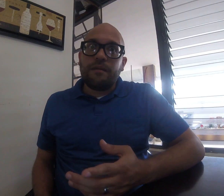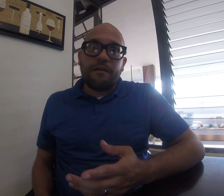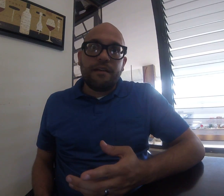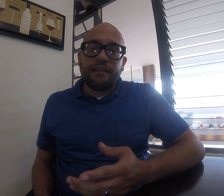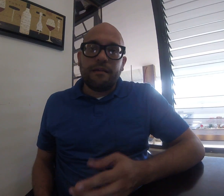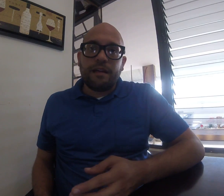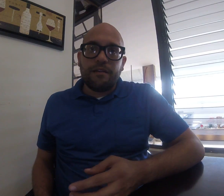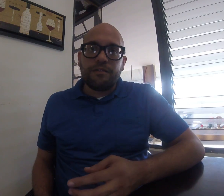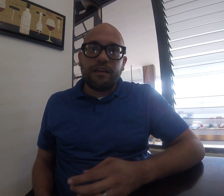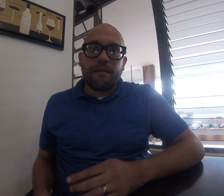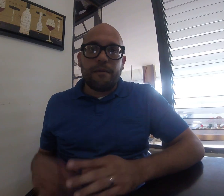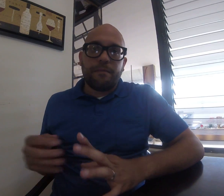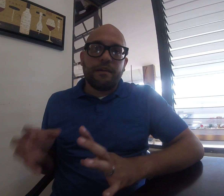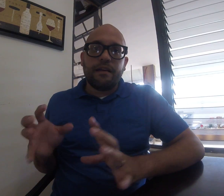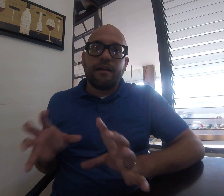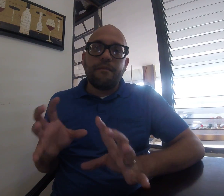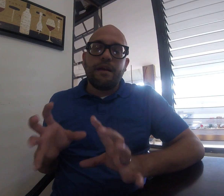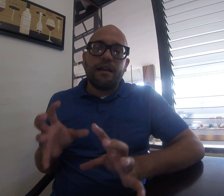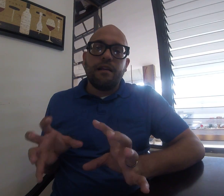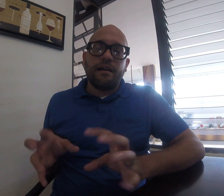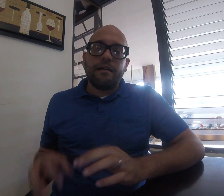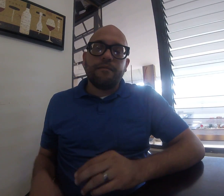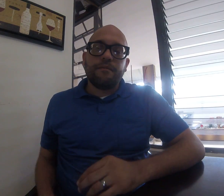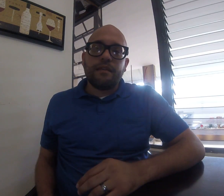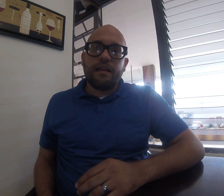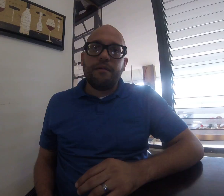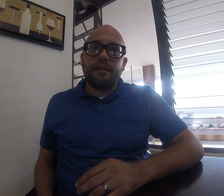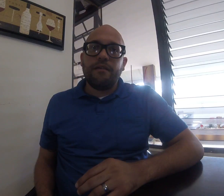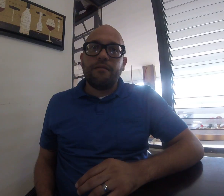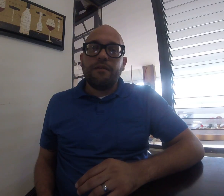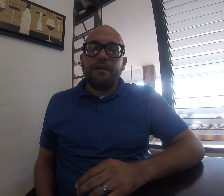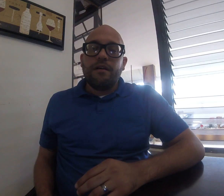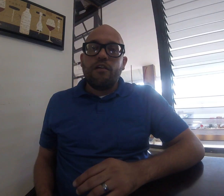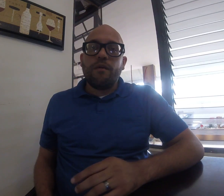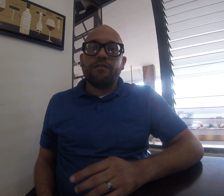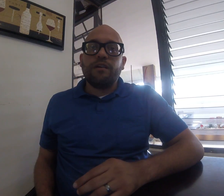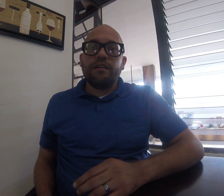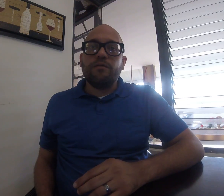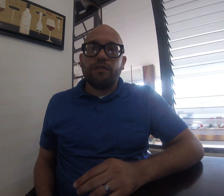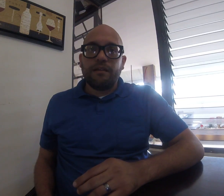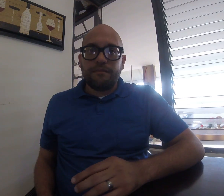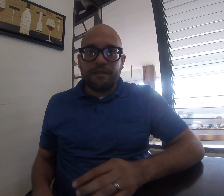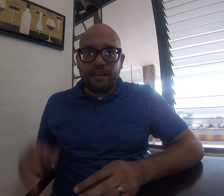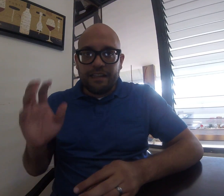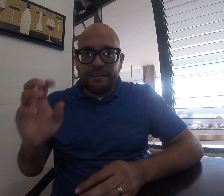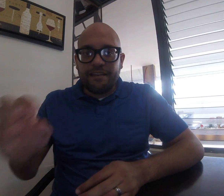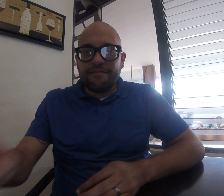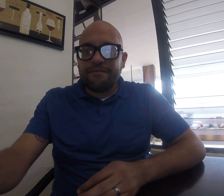me avisan que yo sé que pues, puede cambiar el video o pueden surgir dudas. Gracias.